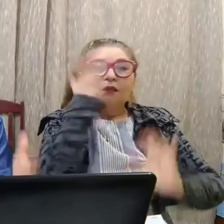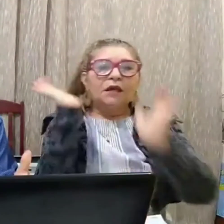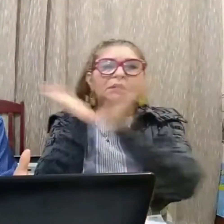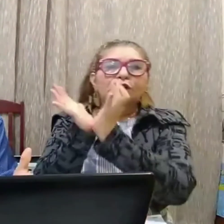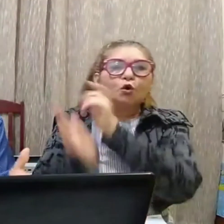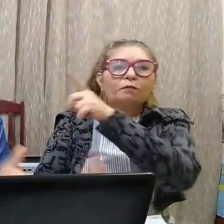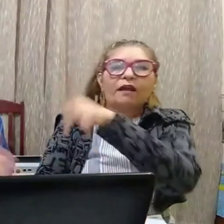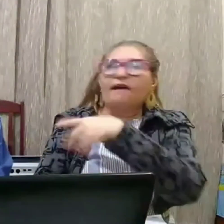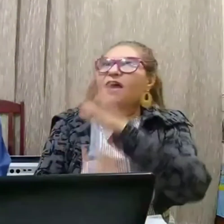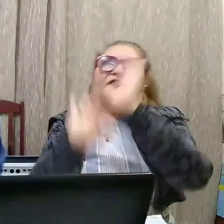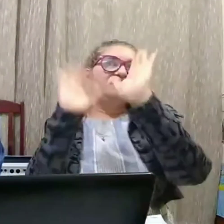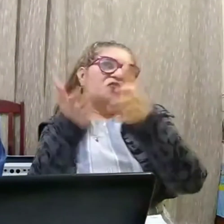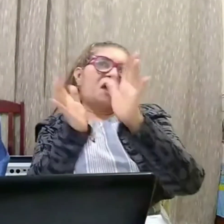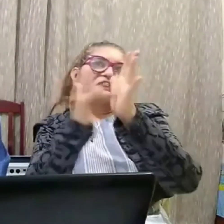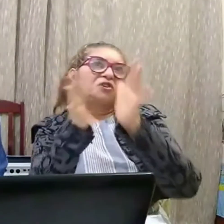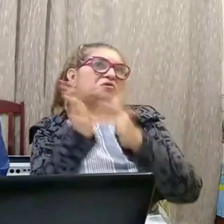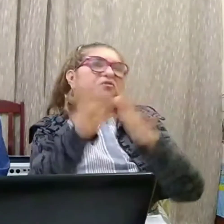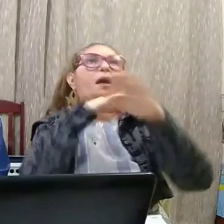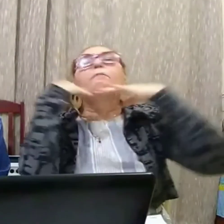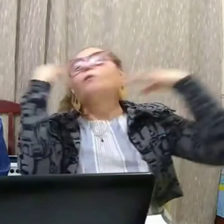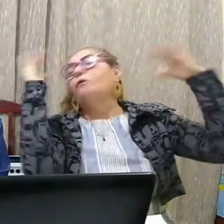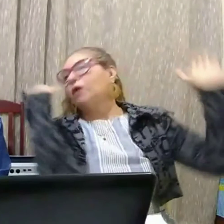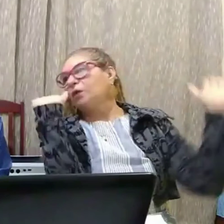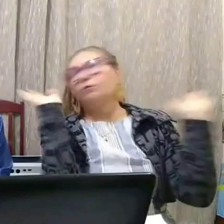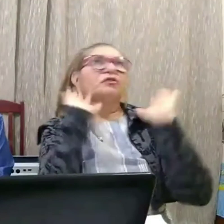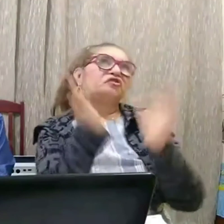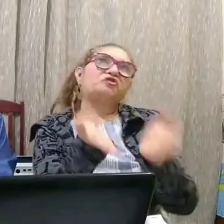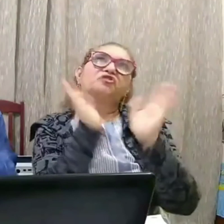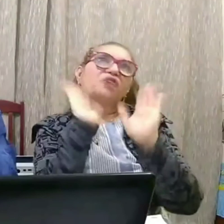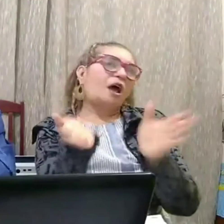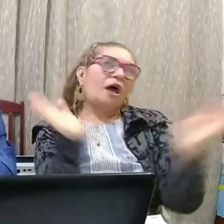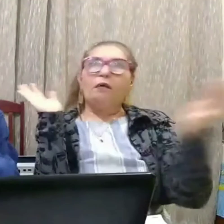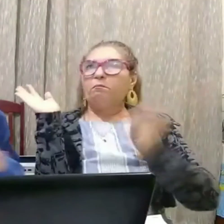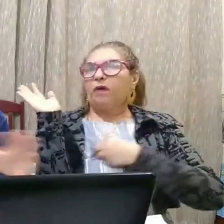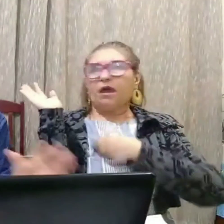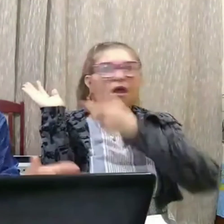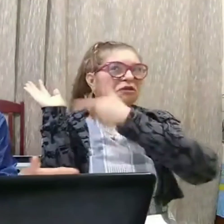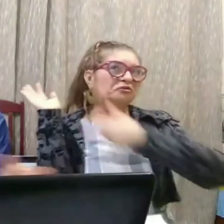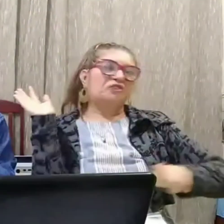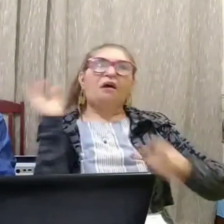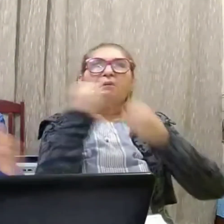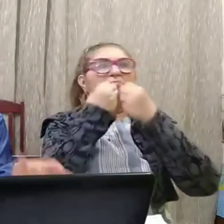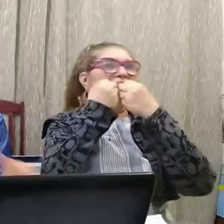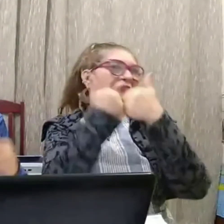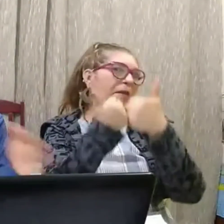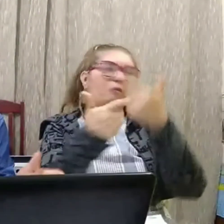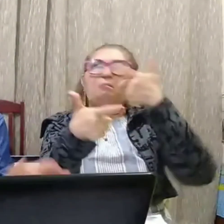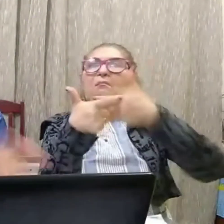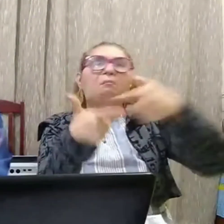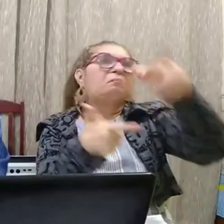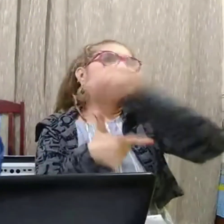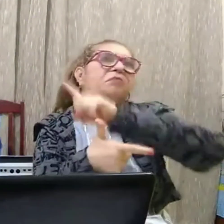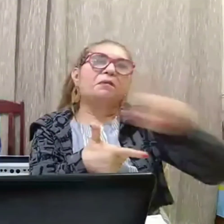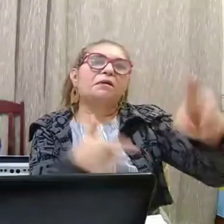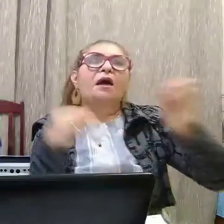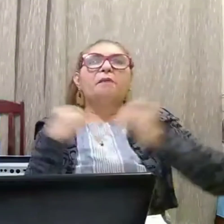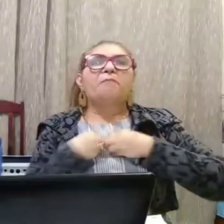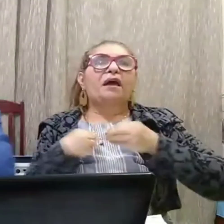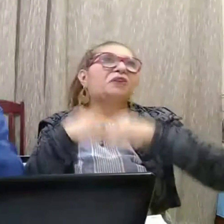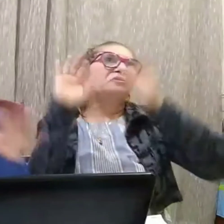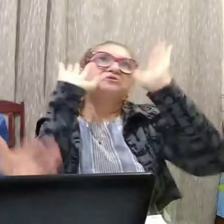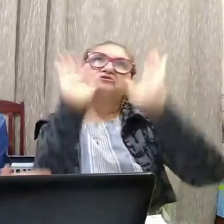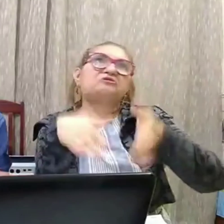a graça, Jesus já pagou pelos nossos pecados, então não tem mais problema. Se a gente cometer nenhum pecado, Jesus já pagou por